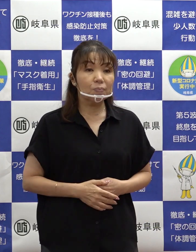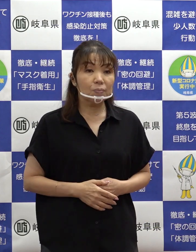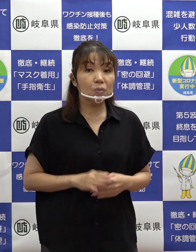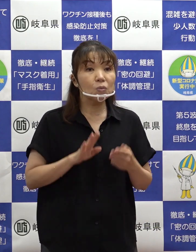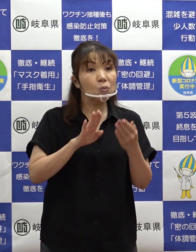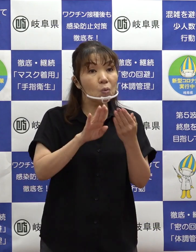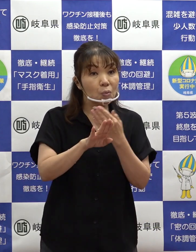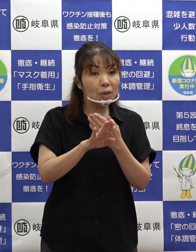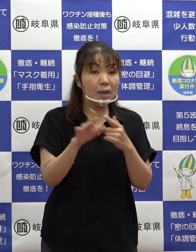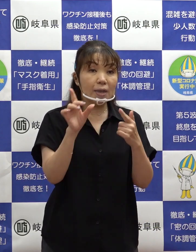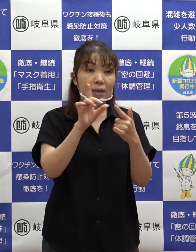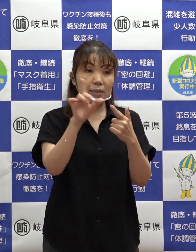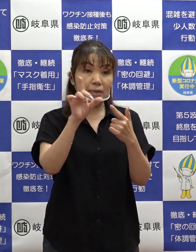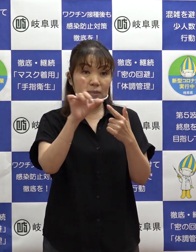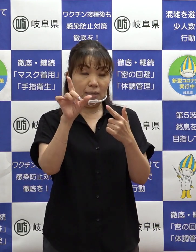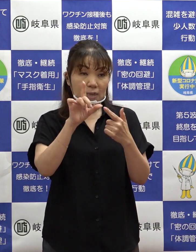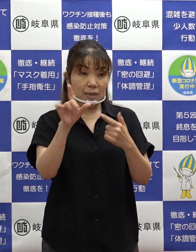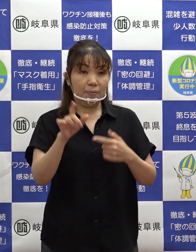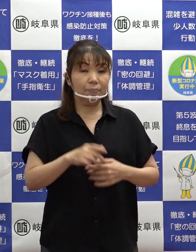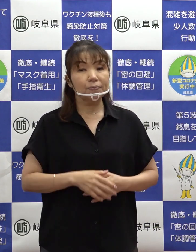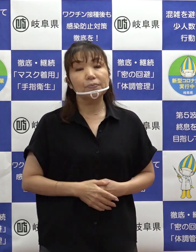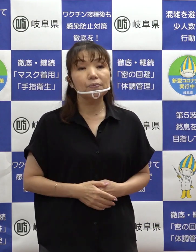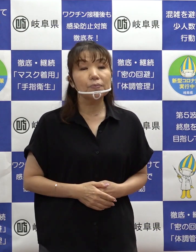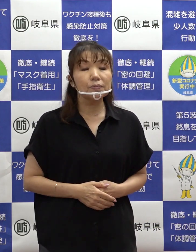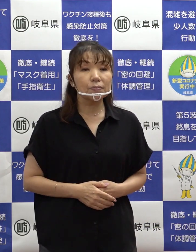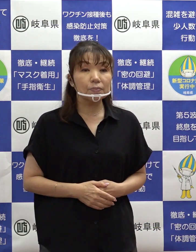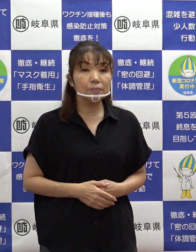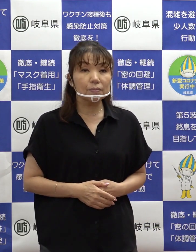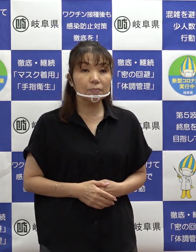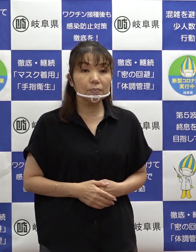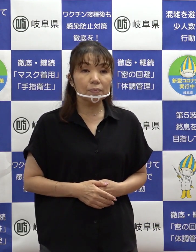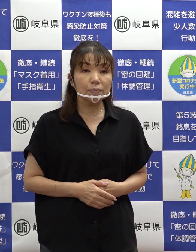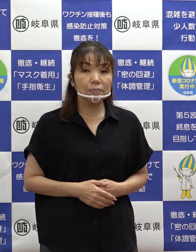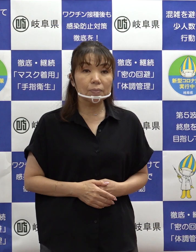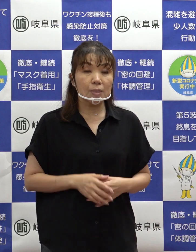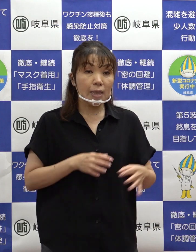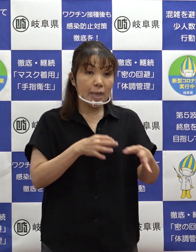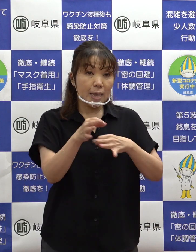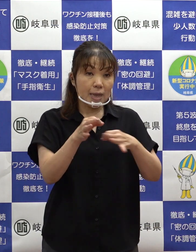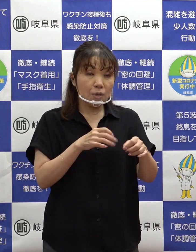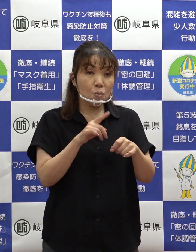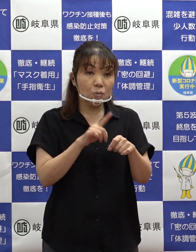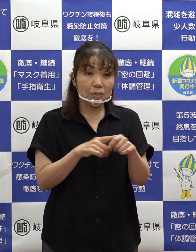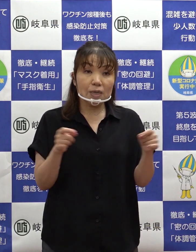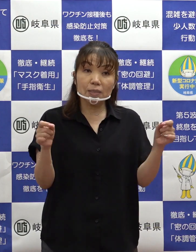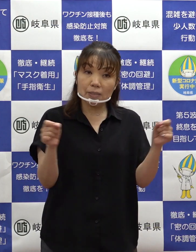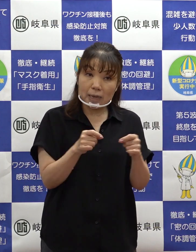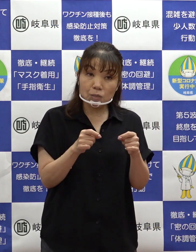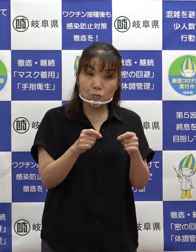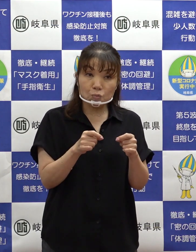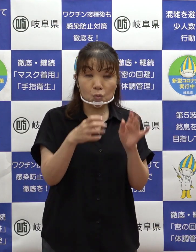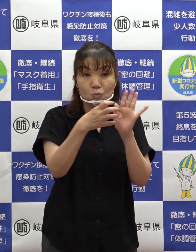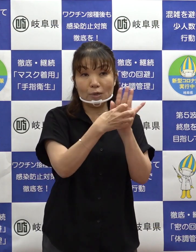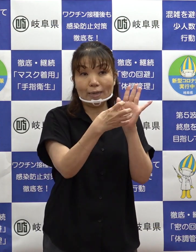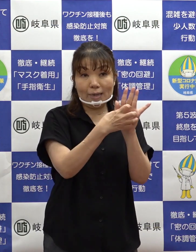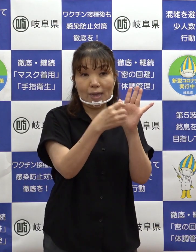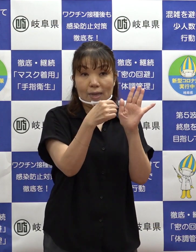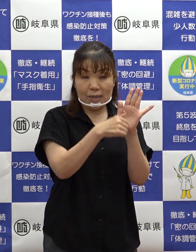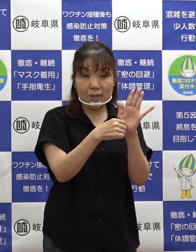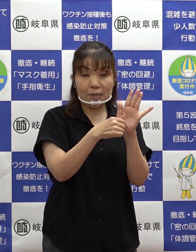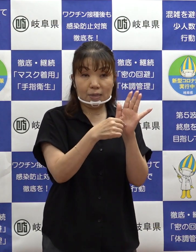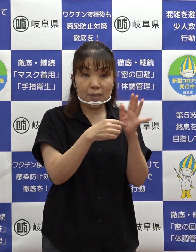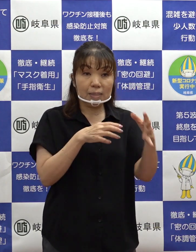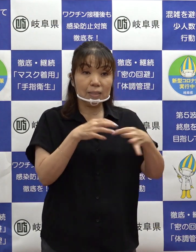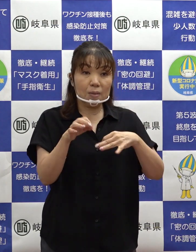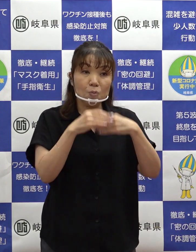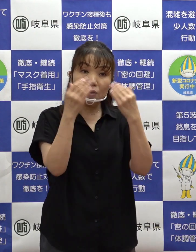その他 NHK の妹です、はいはい、営業時間短縮の転換の件なんですが、店舗全